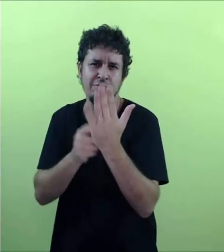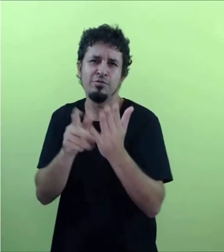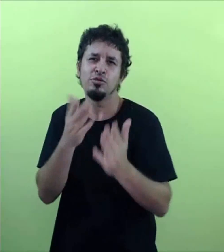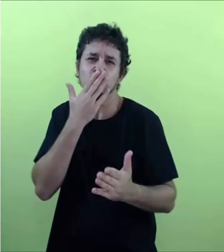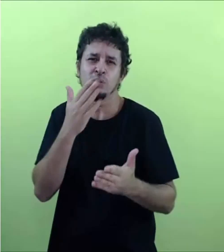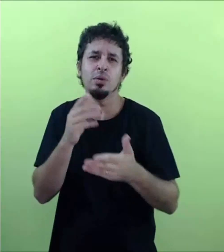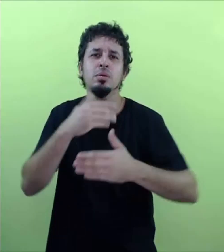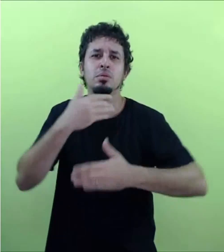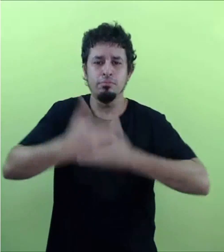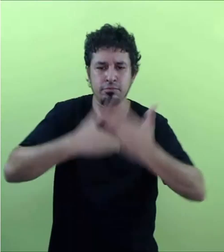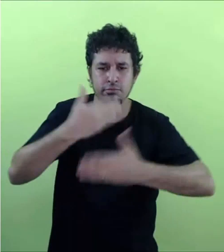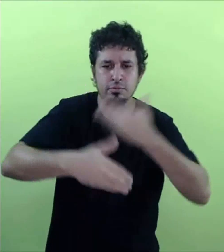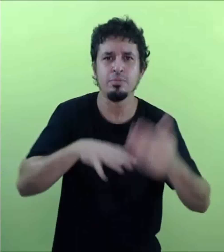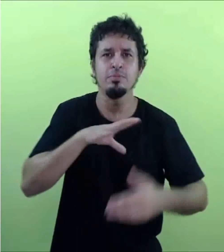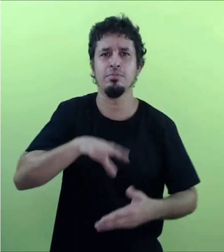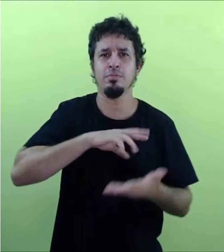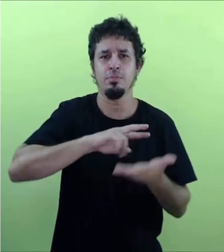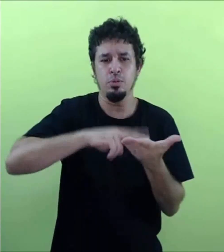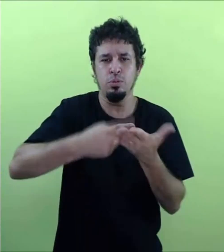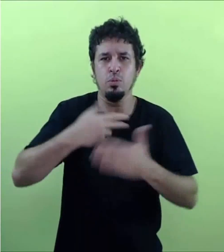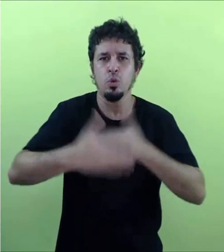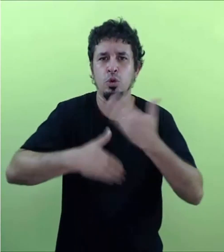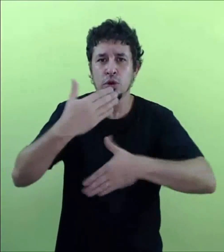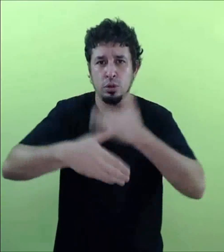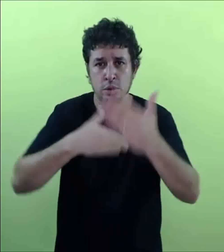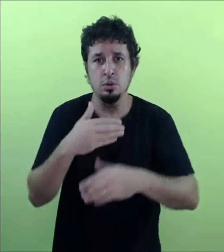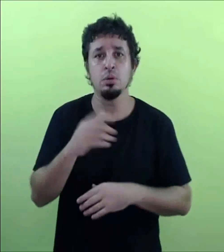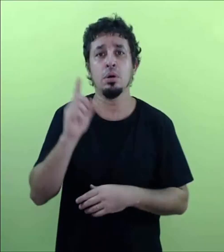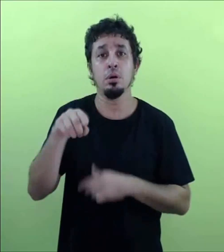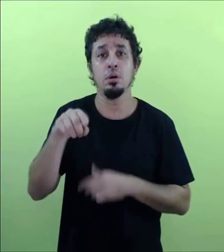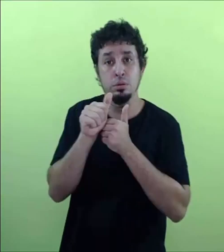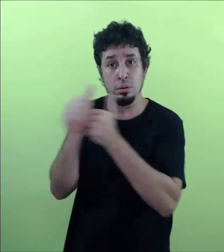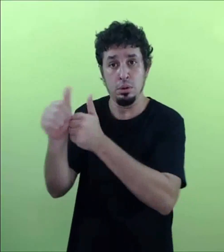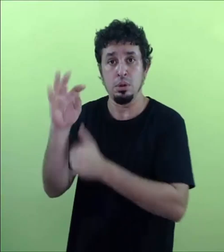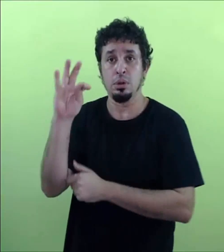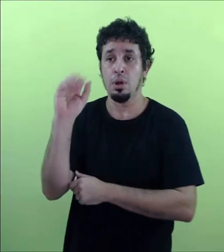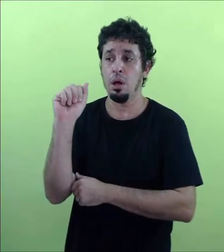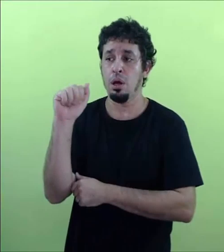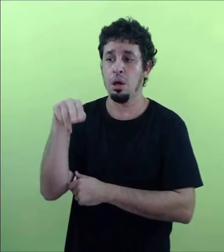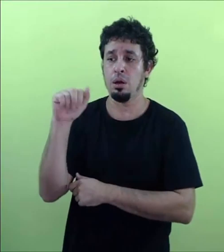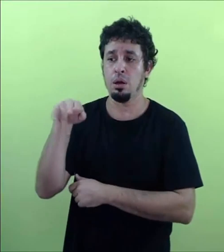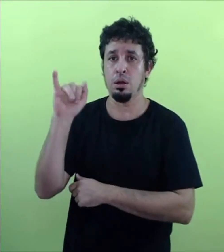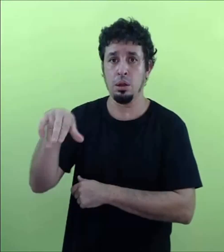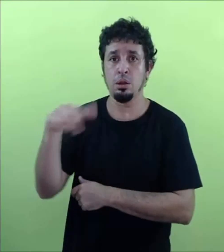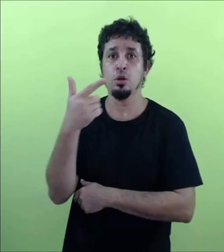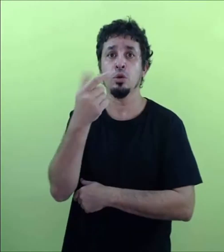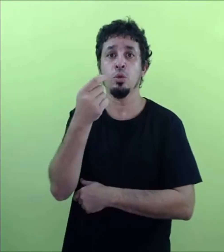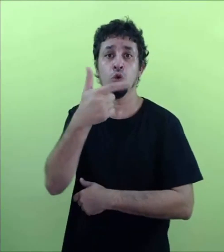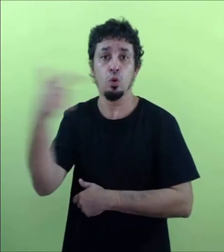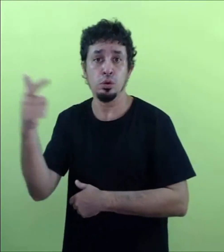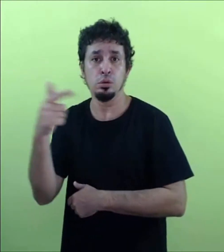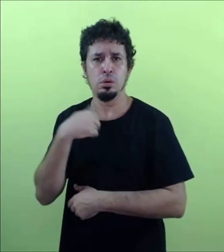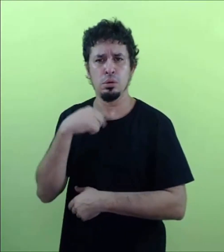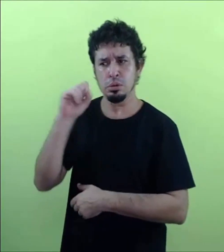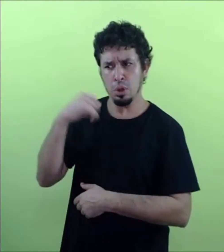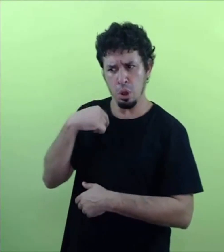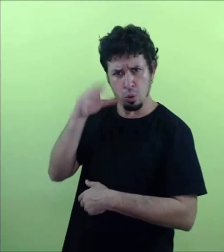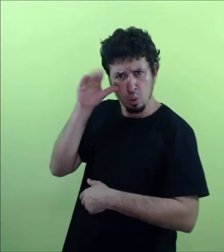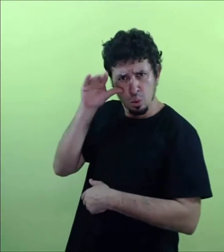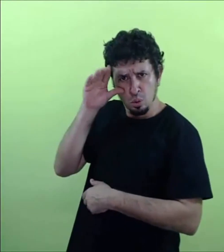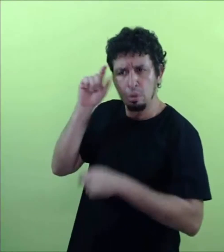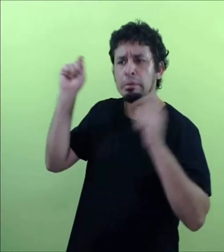das estratégias do processo tradutório. Para em 2002, a consulta a um corpus